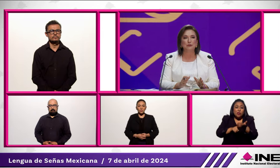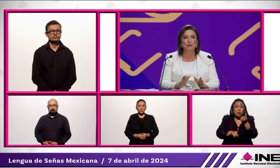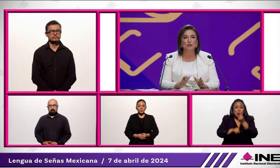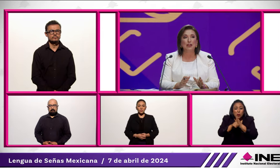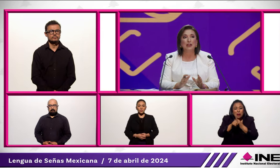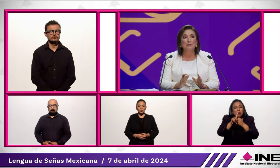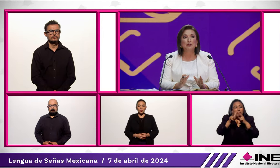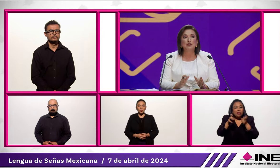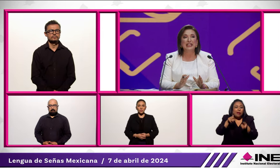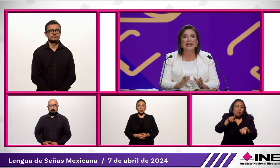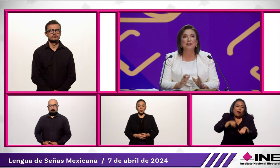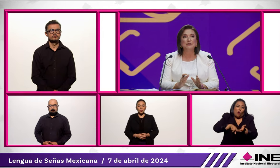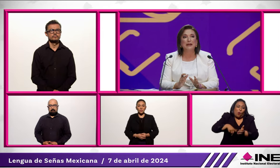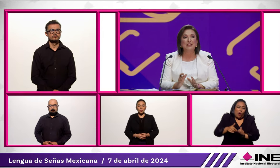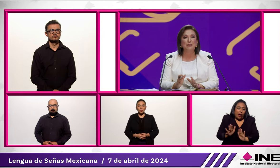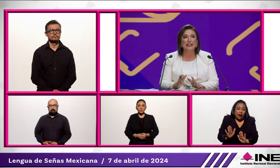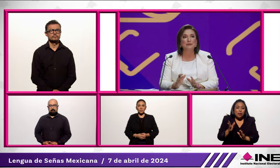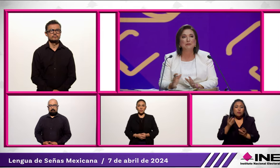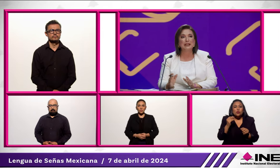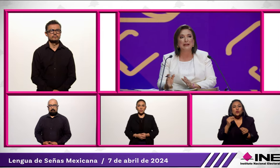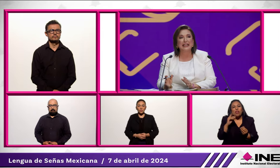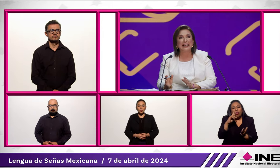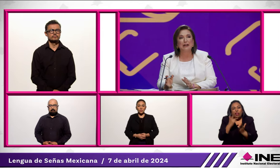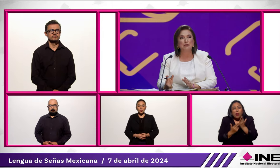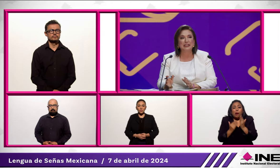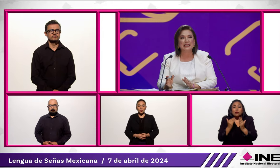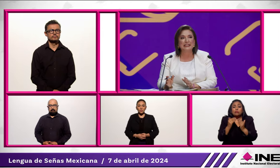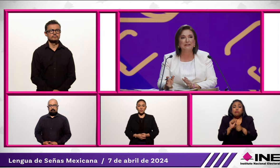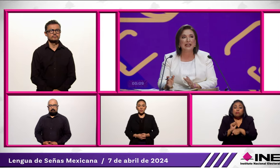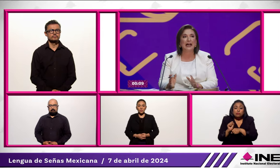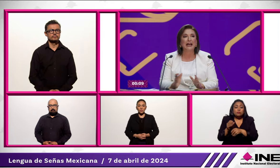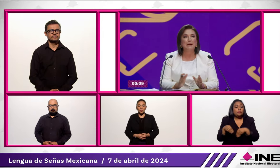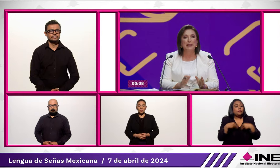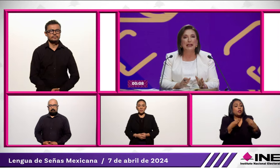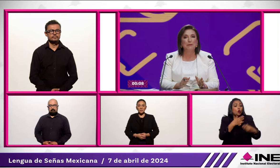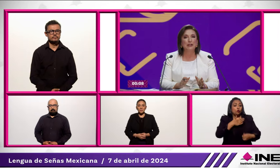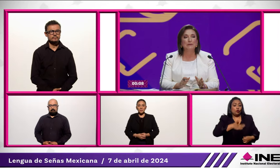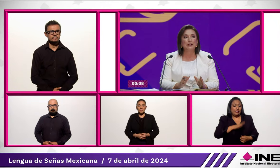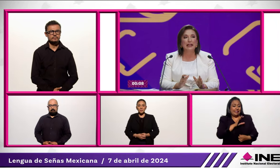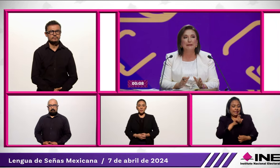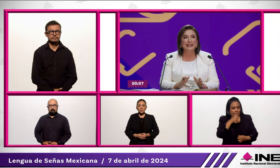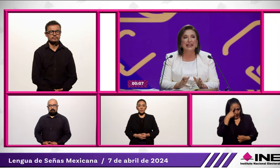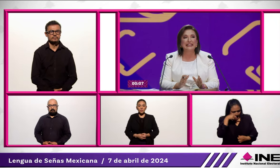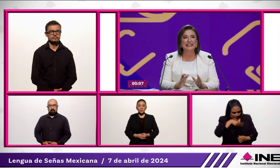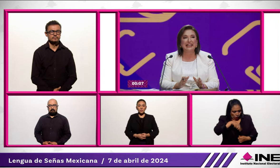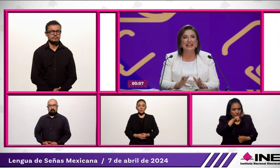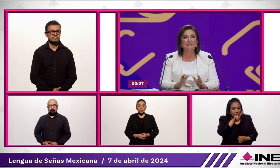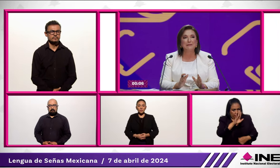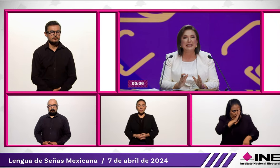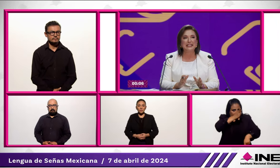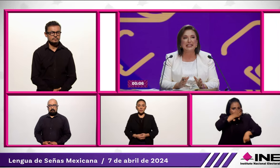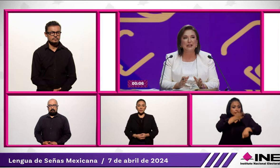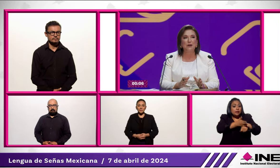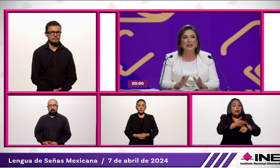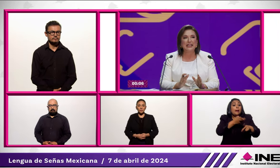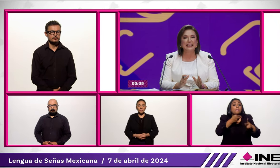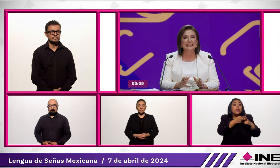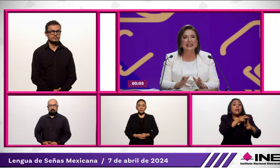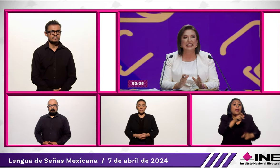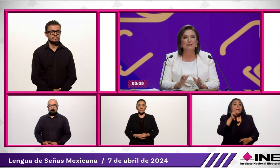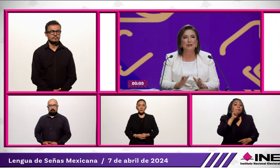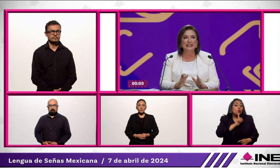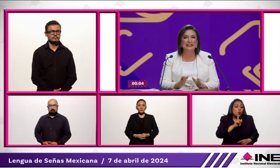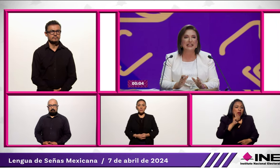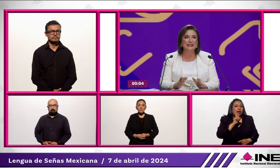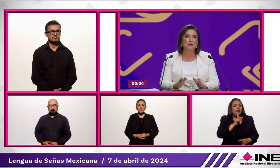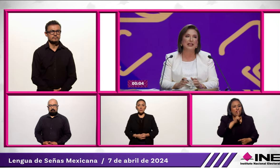de los asuntos. Muchos delitos menores los vamos a mandar a la justicia cívica para que podamos realmente castigar el feminicidio y